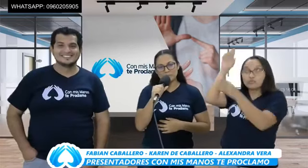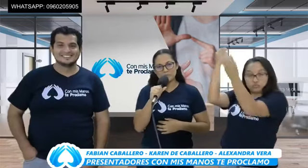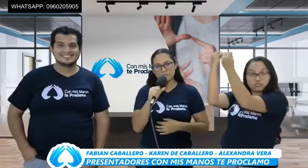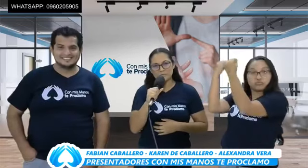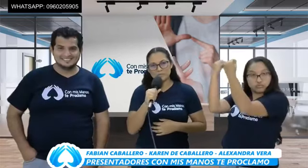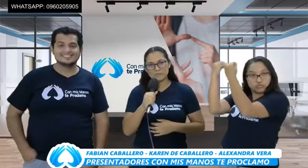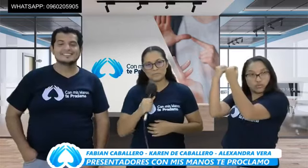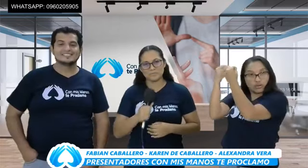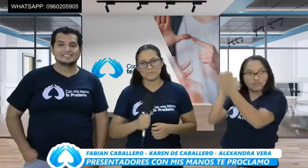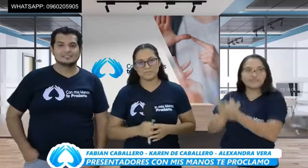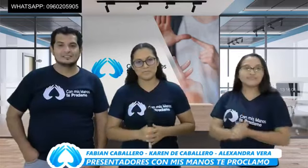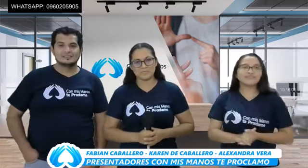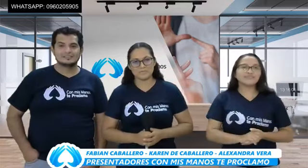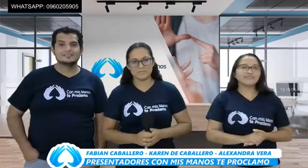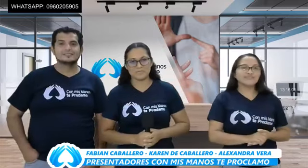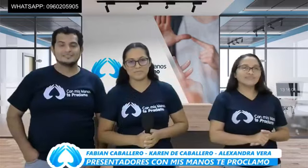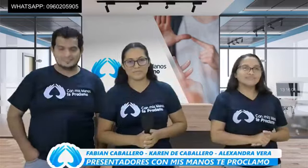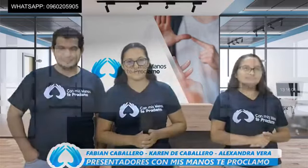video.